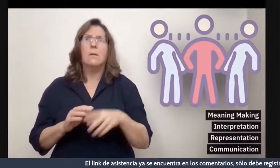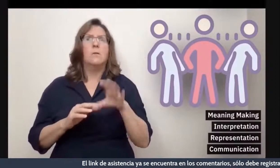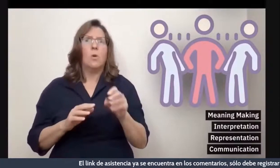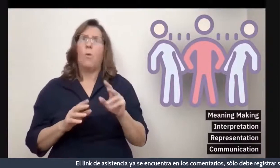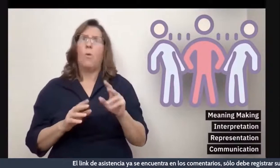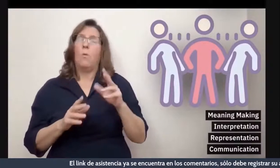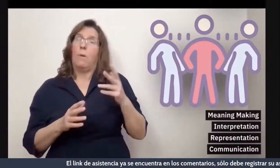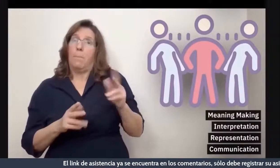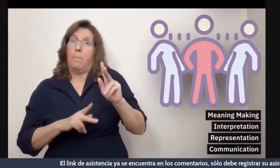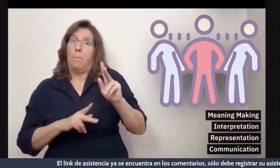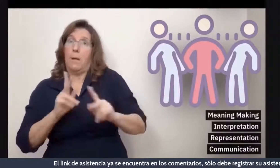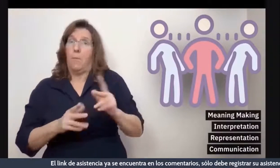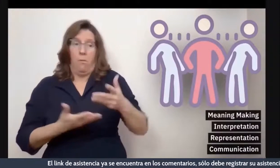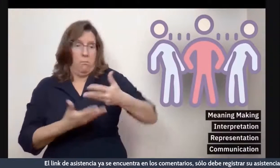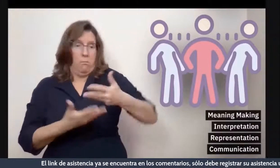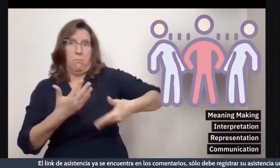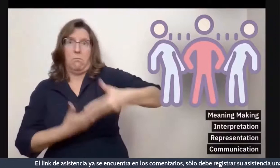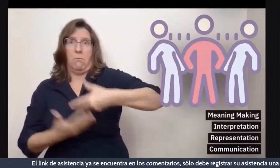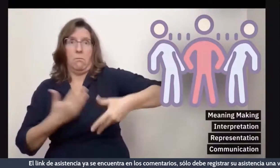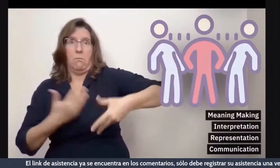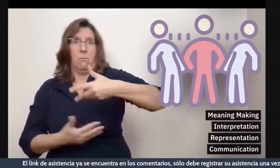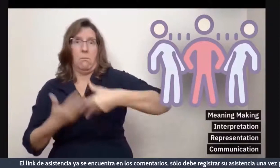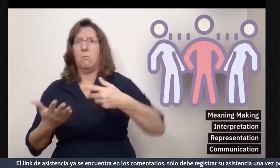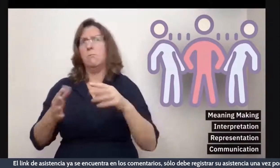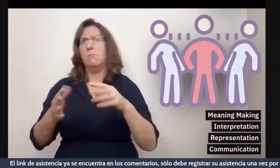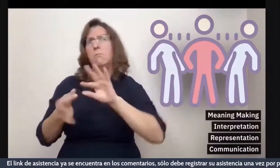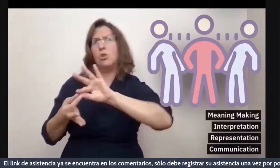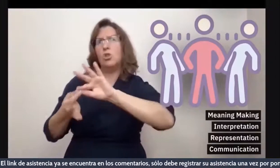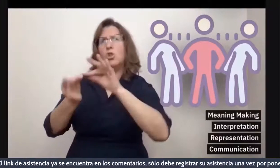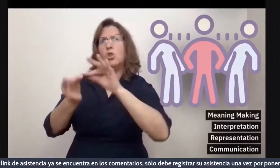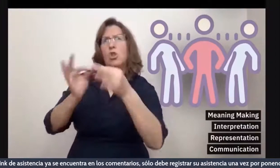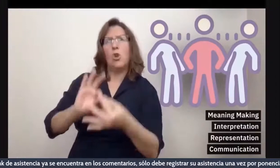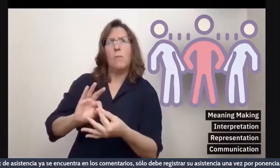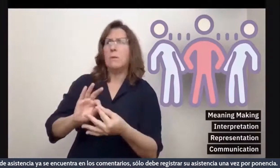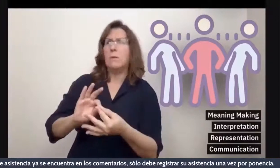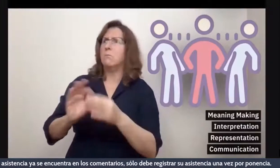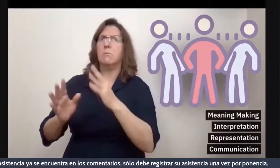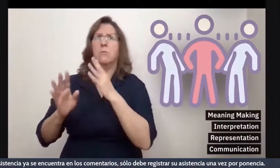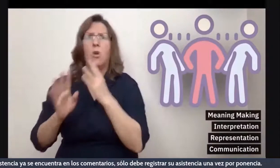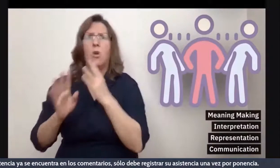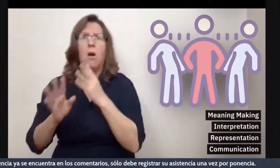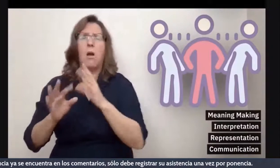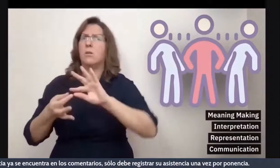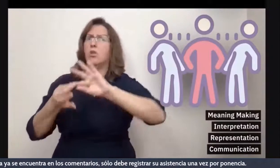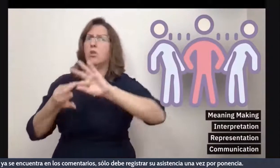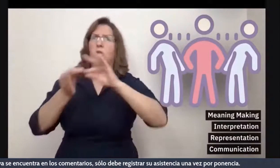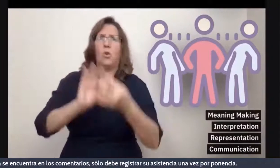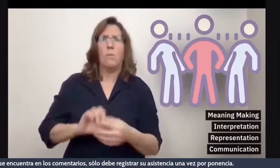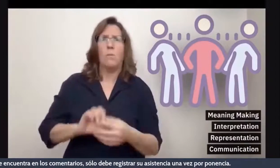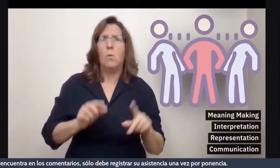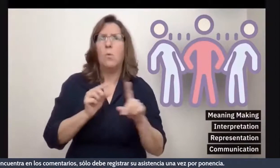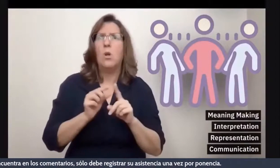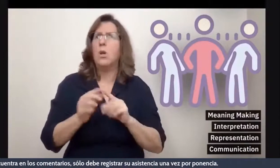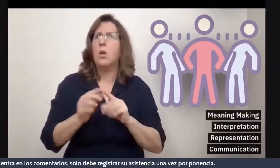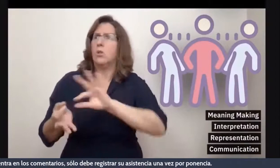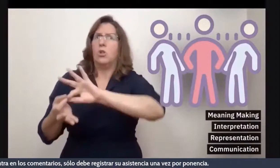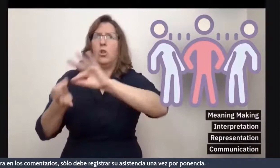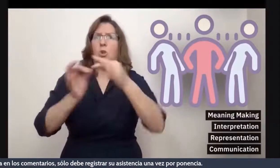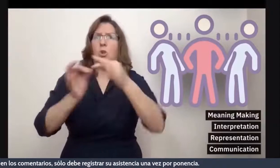está sucediendo alrededor nuestro. Y para poder incorporar las palabras que lo que alguien hace, el punto de algún texto